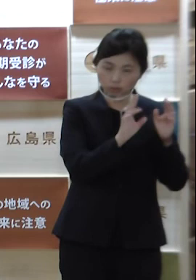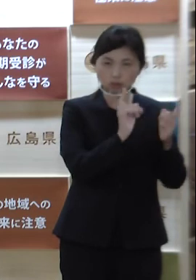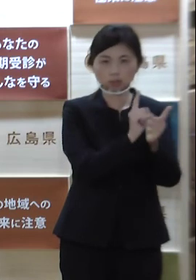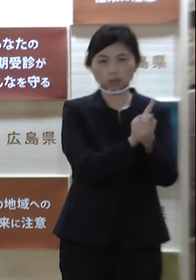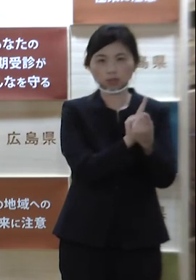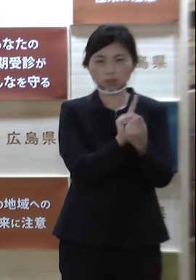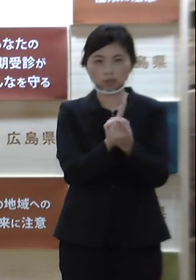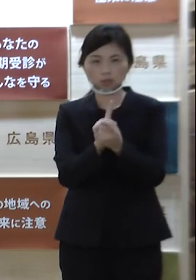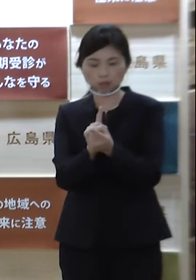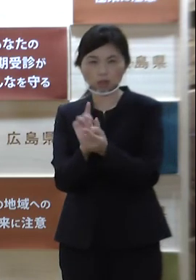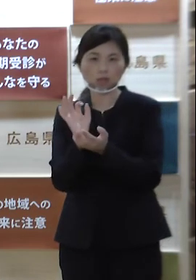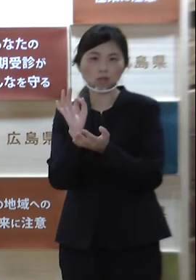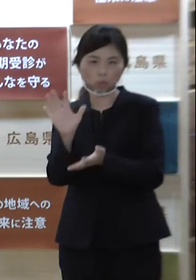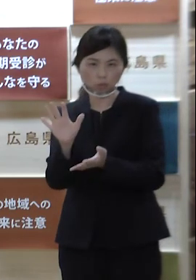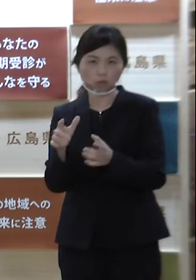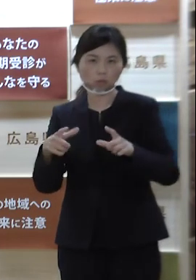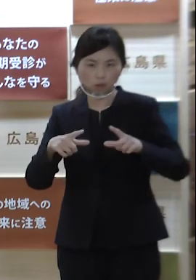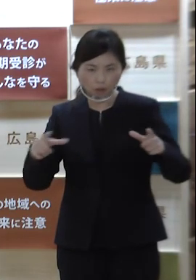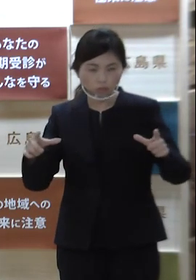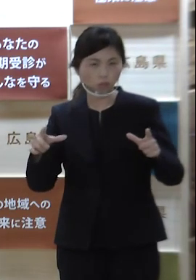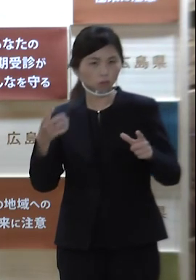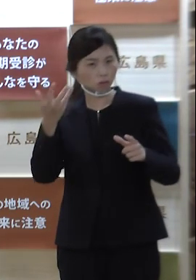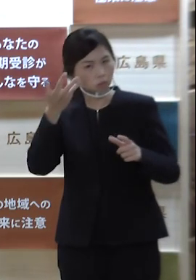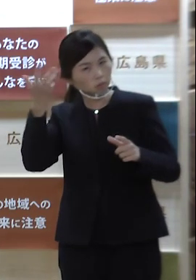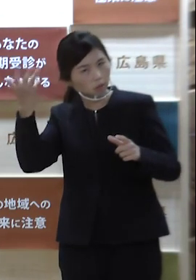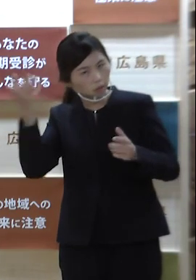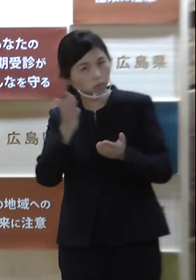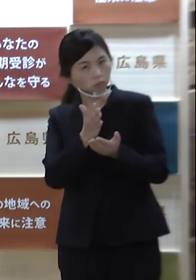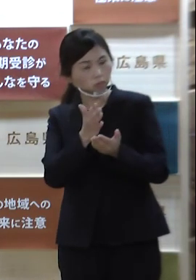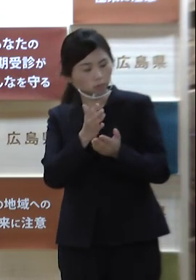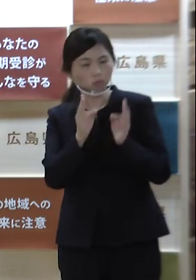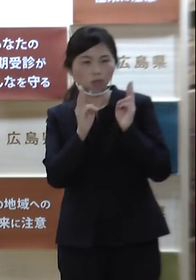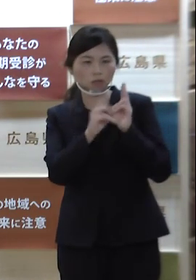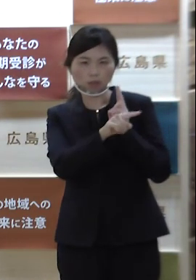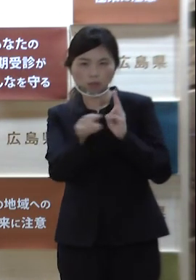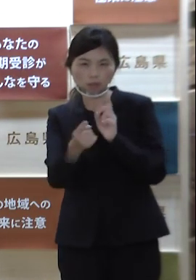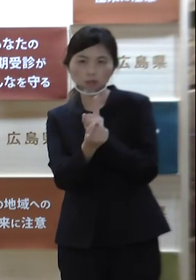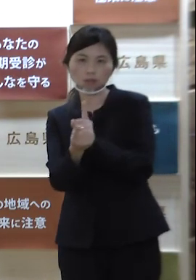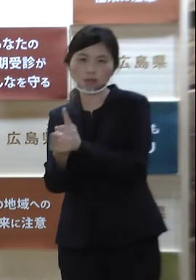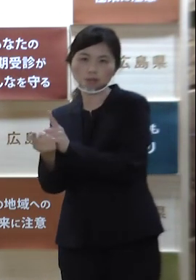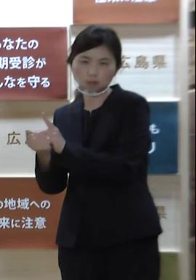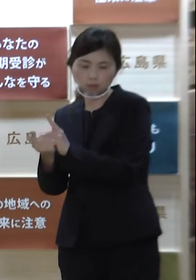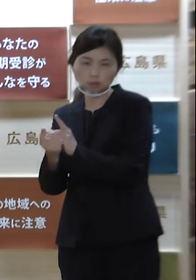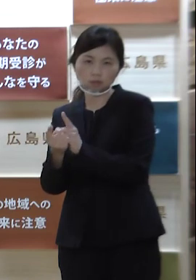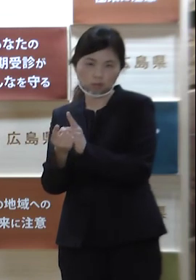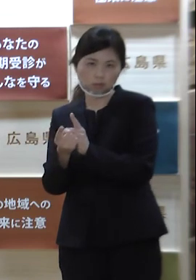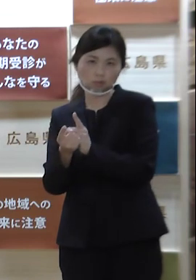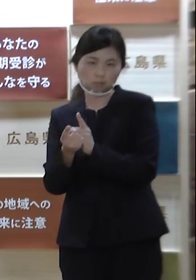投資拡大が予想される分野について引き続き重点的な誘致活